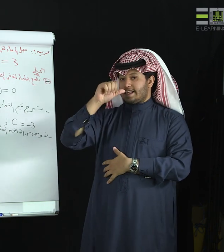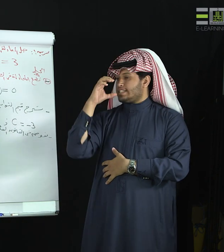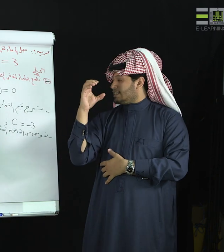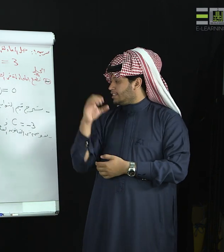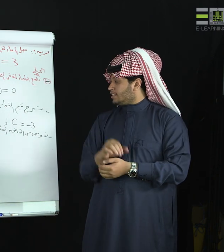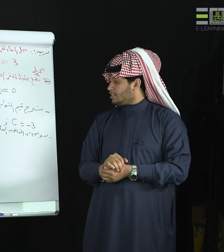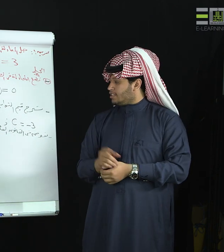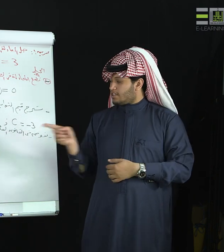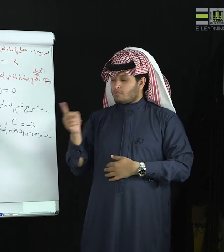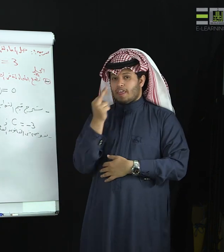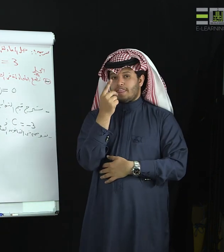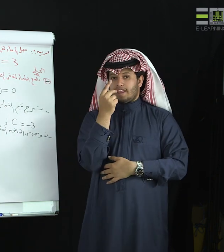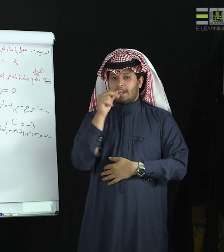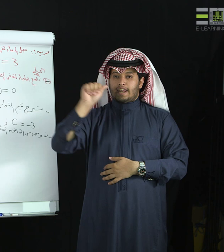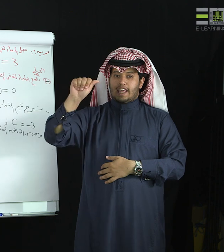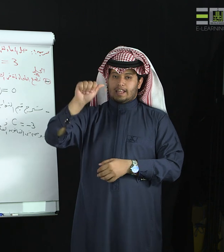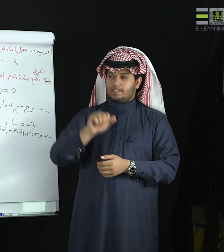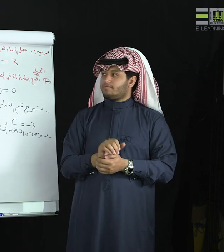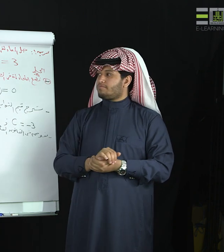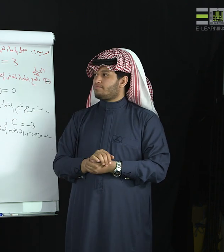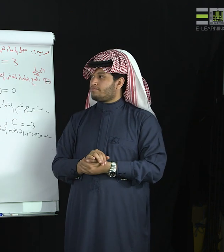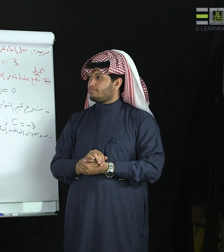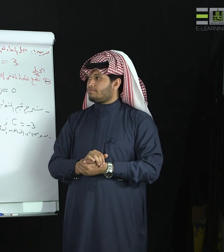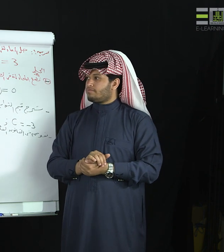على 2 اي.